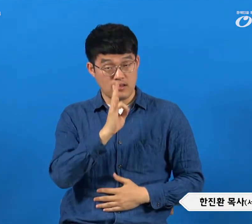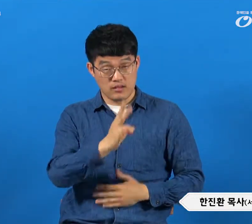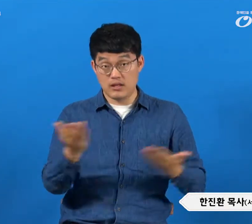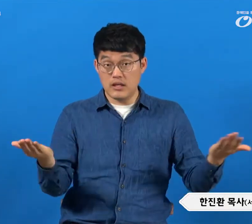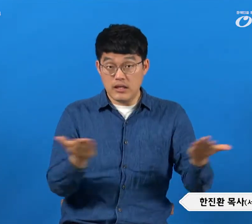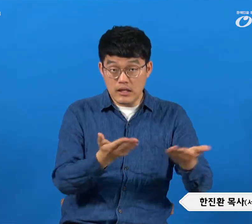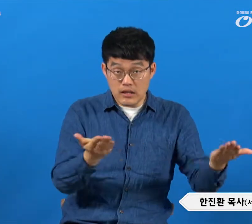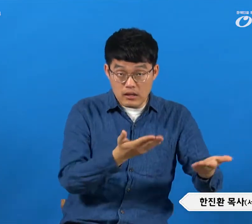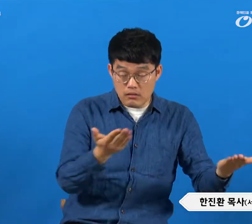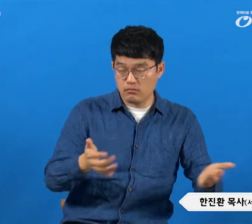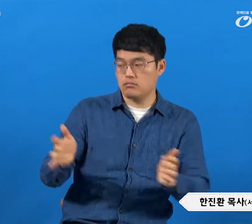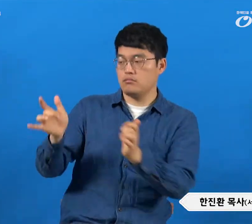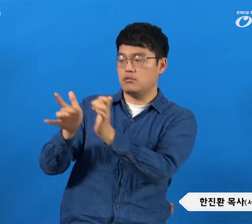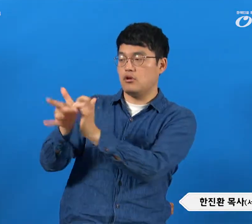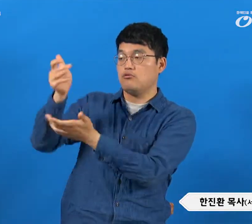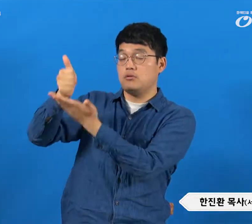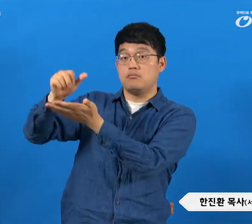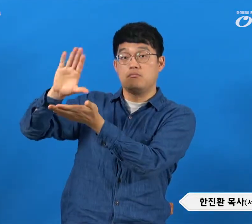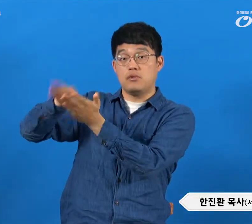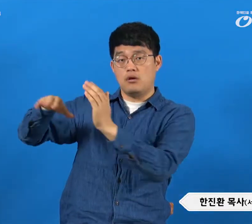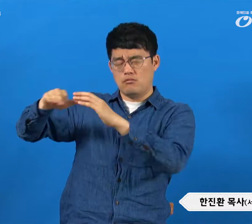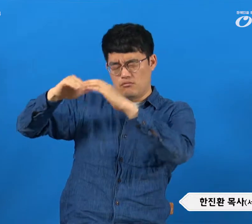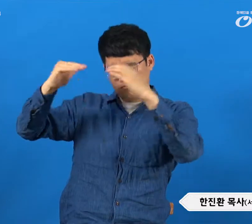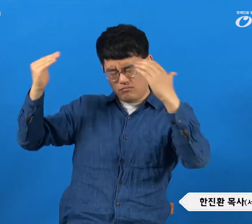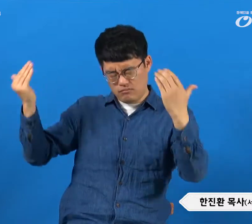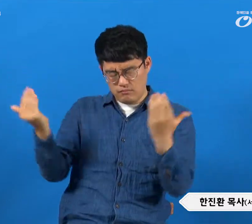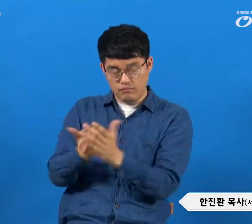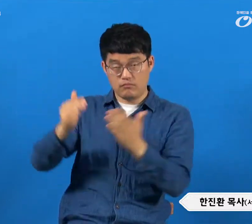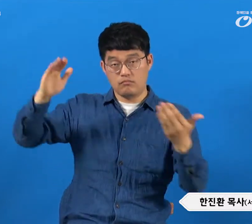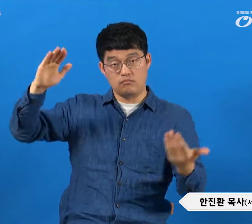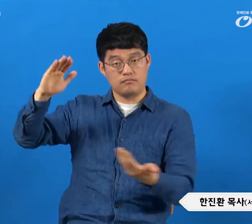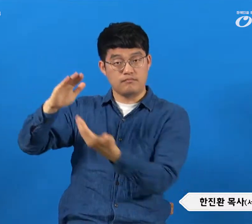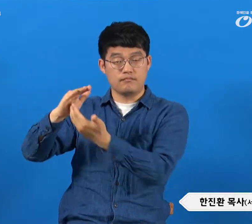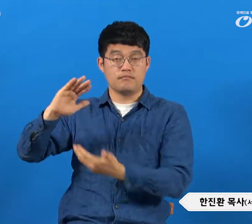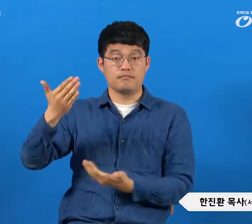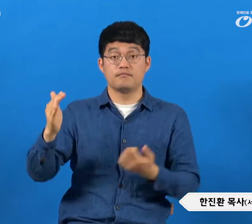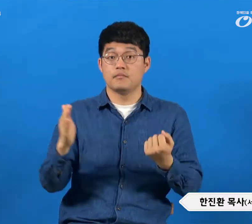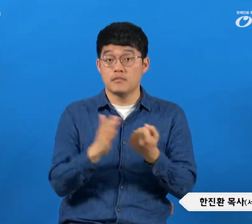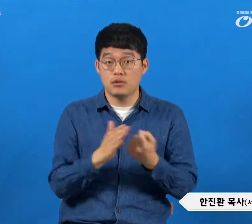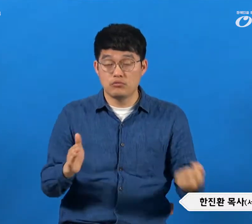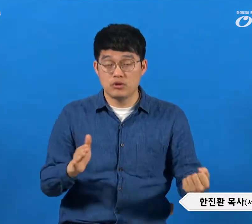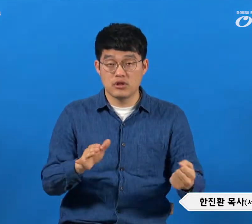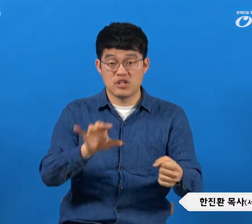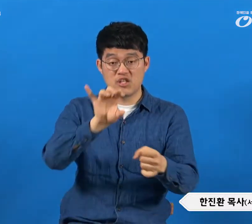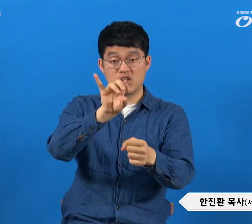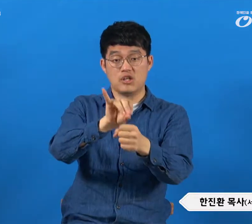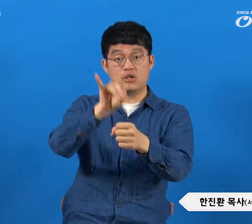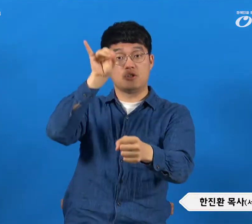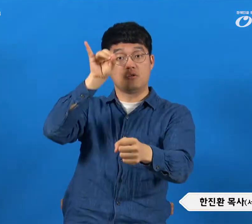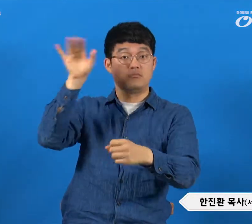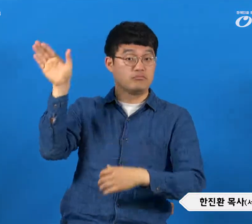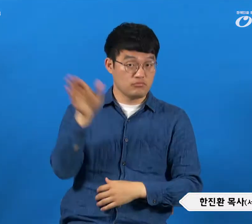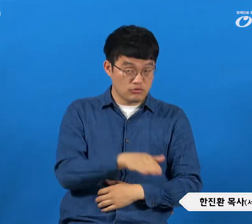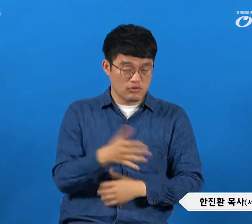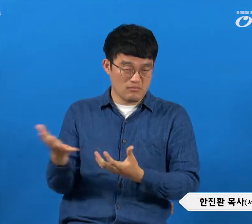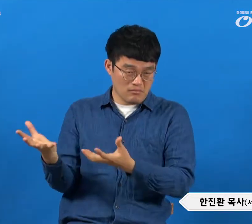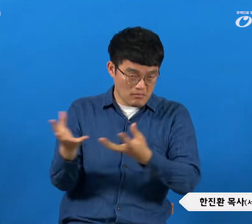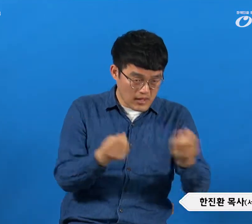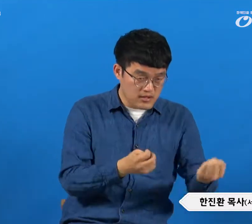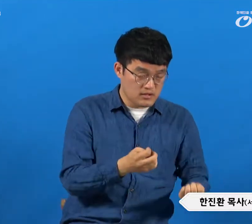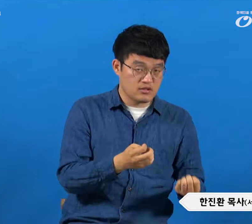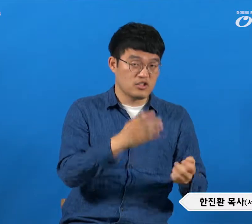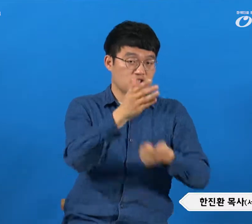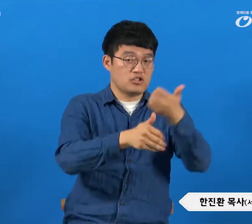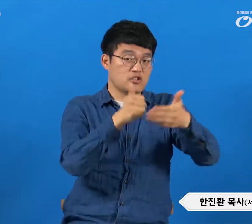것이 예수님에게서 그대로 다 성취가 되었기 때문입니다. 1000년 전부터 많은